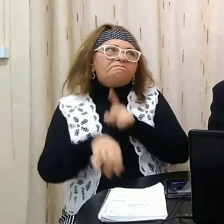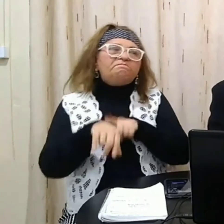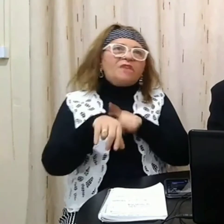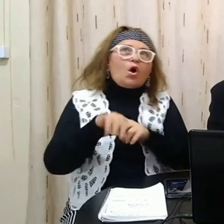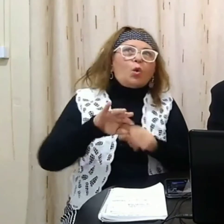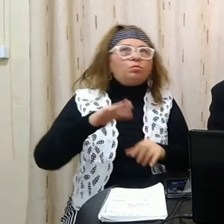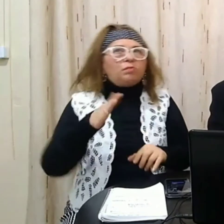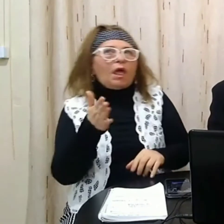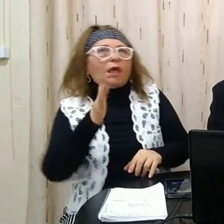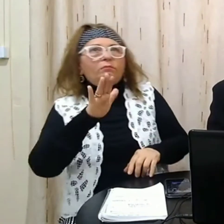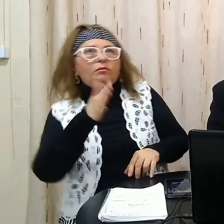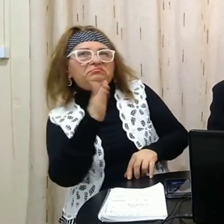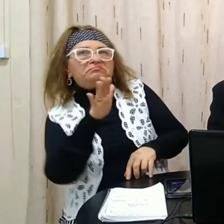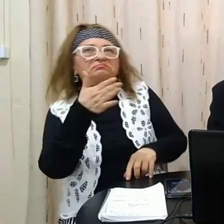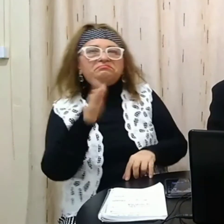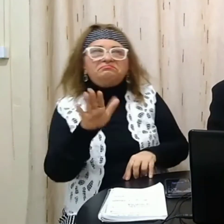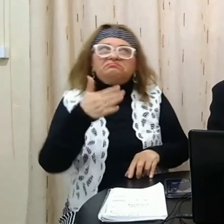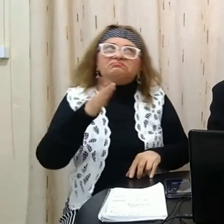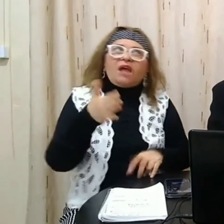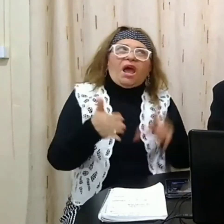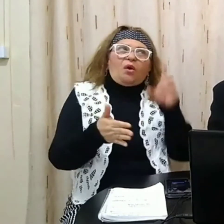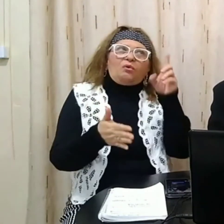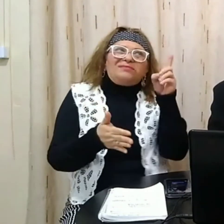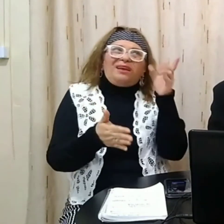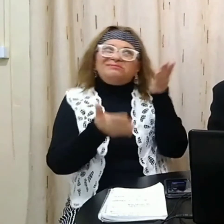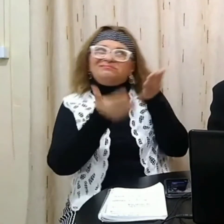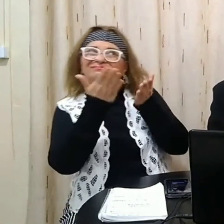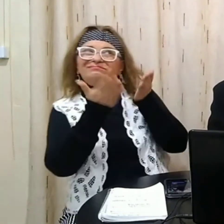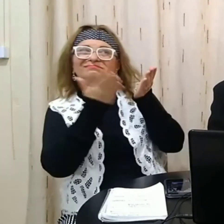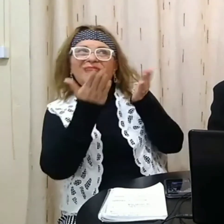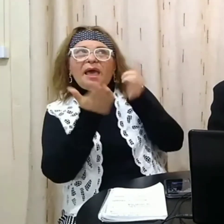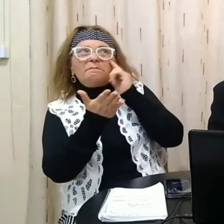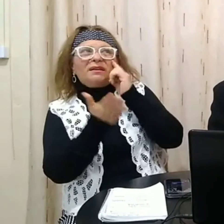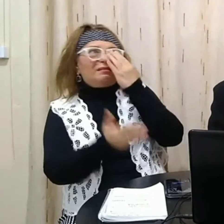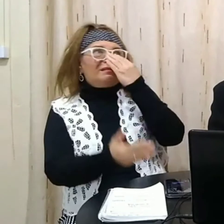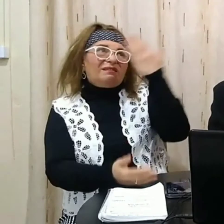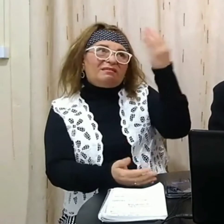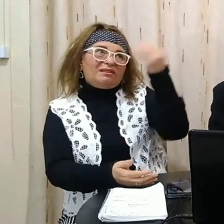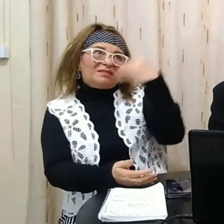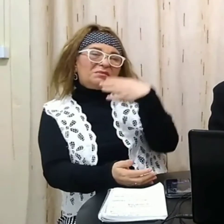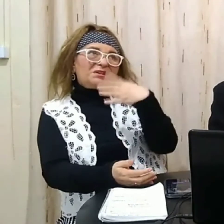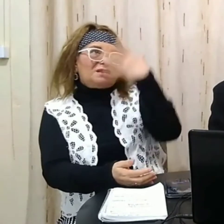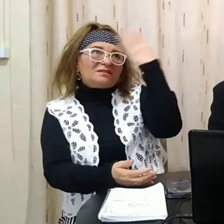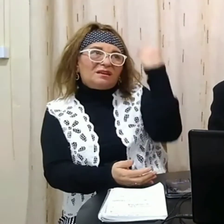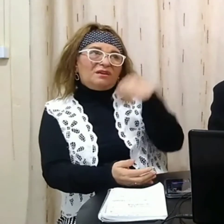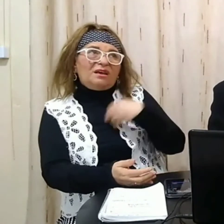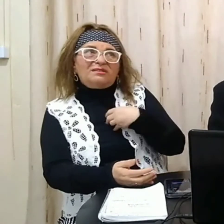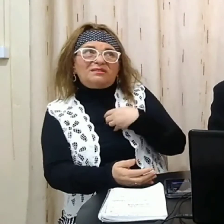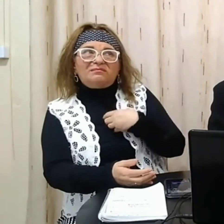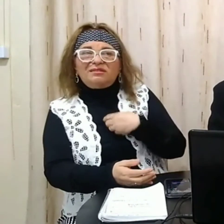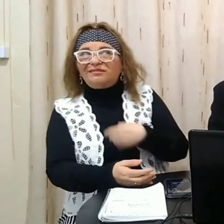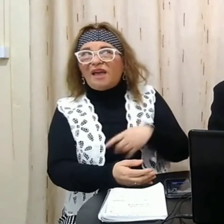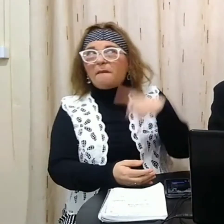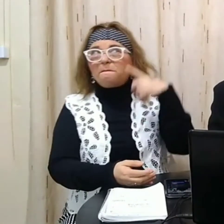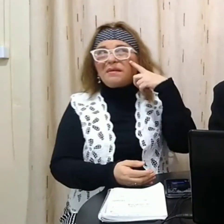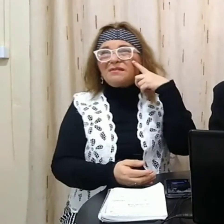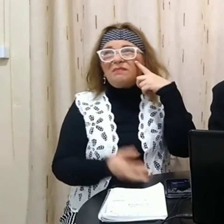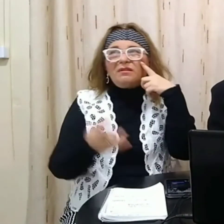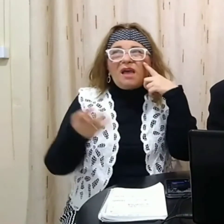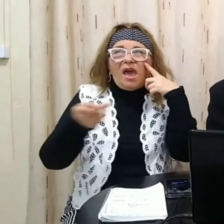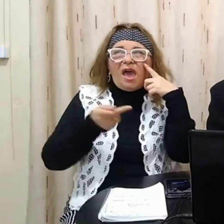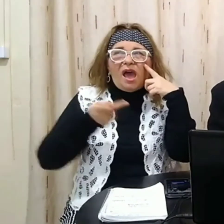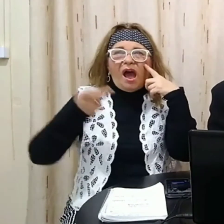tempo não muito bem com Deus, aí acha que Deus está nos esquecendo, e a gente começa então a ter pensamentos